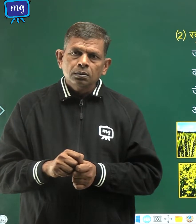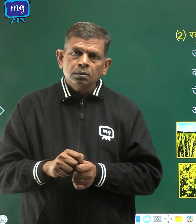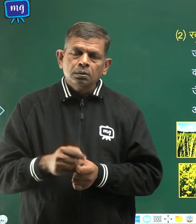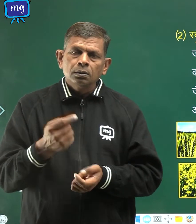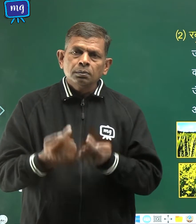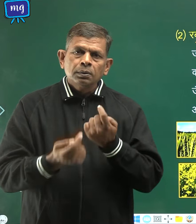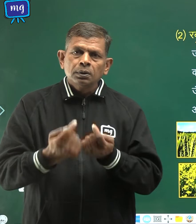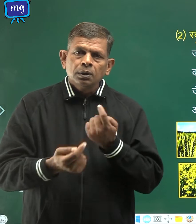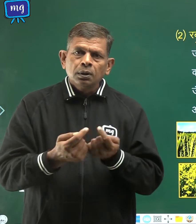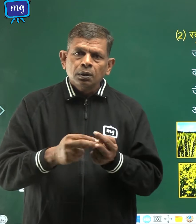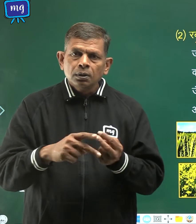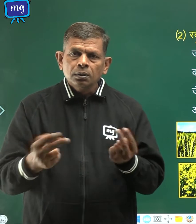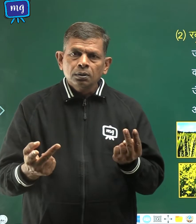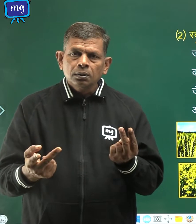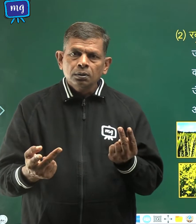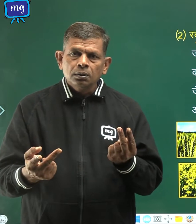फसलें